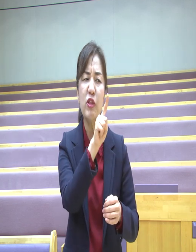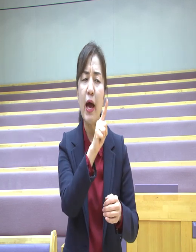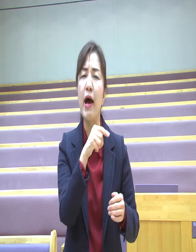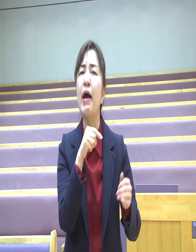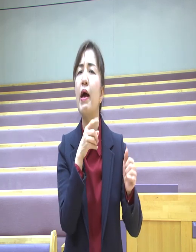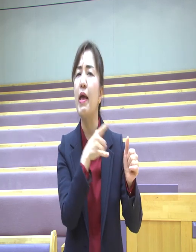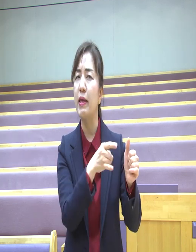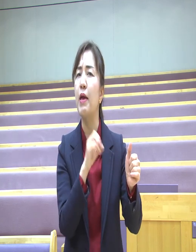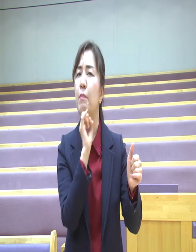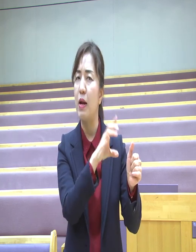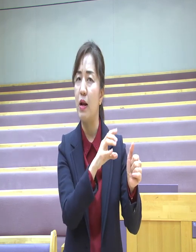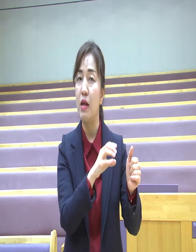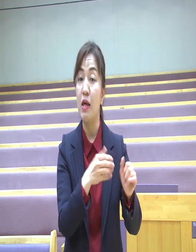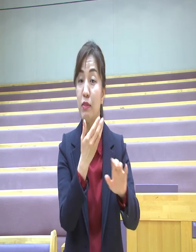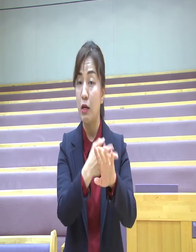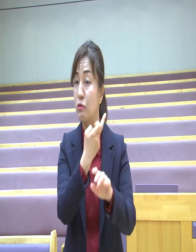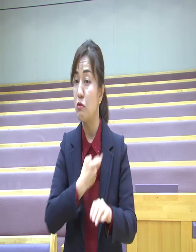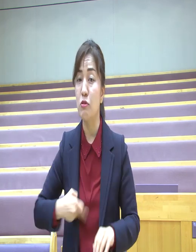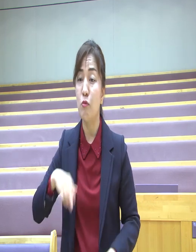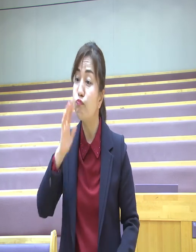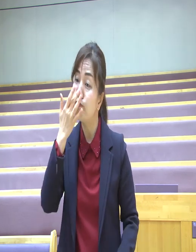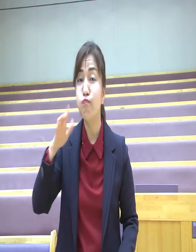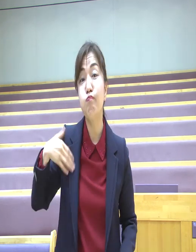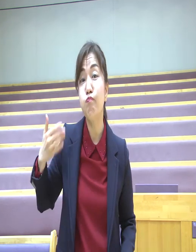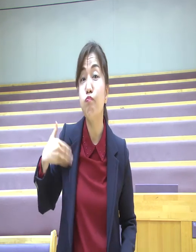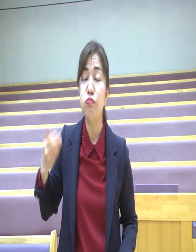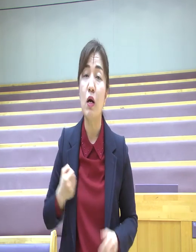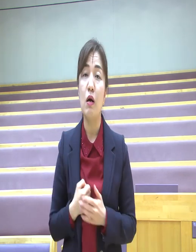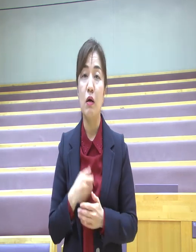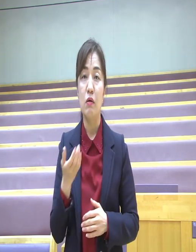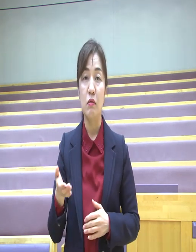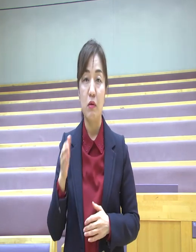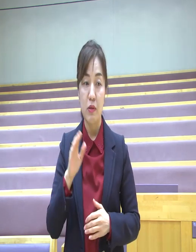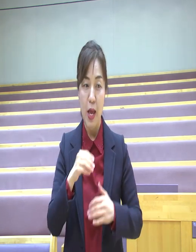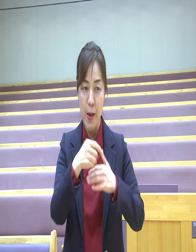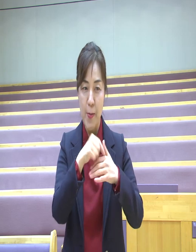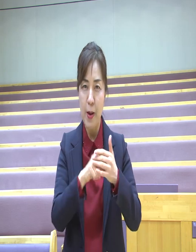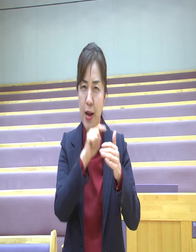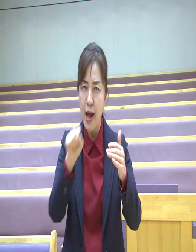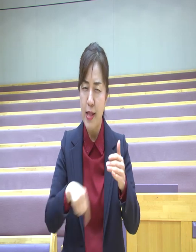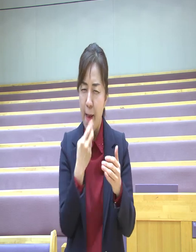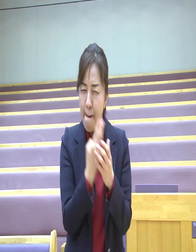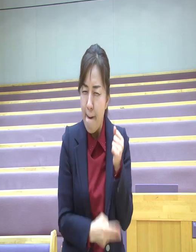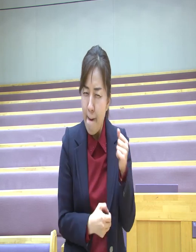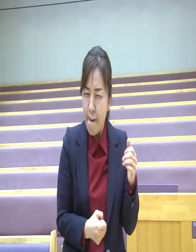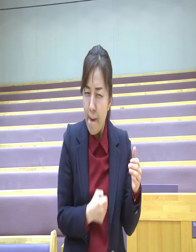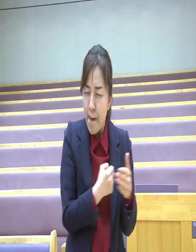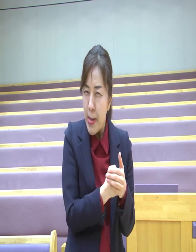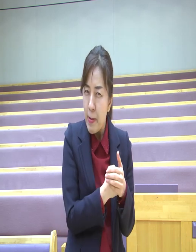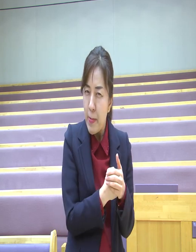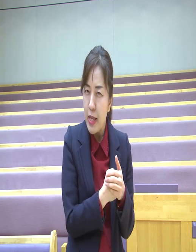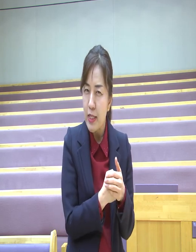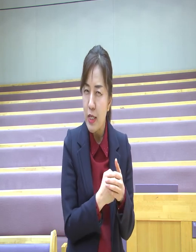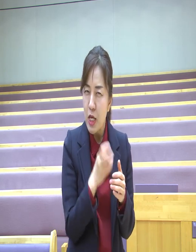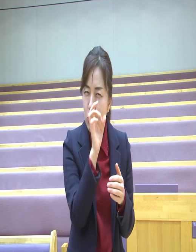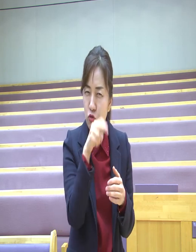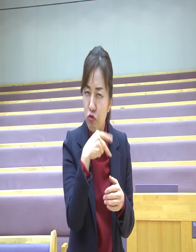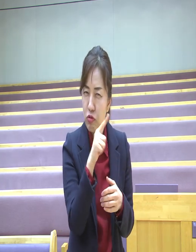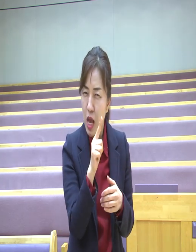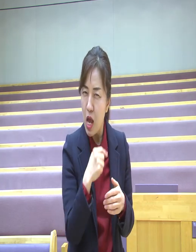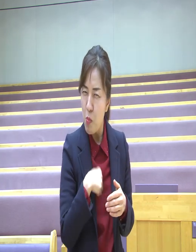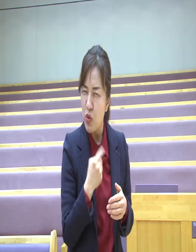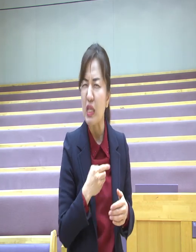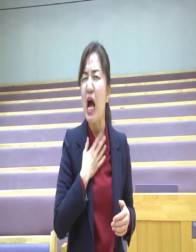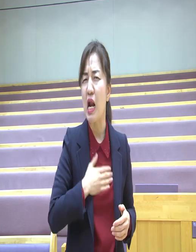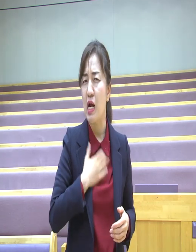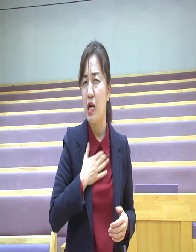이야기죠. 다른 제자들은 모를 수 있지만 그 마음속에 예수님을 팔기로 결정한 이 가룟